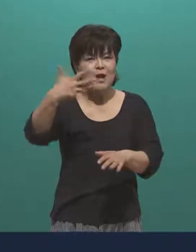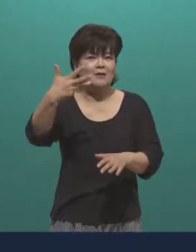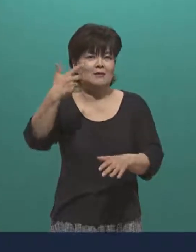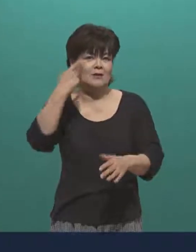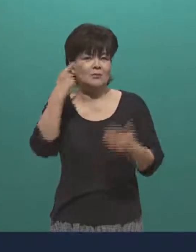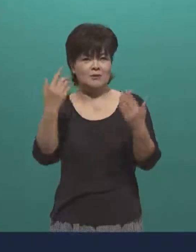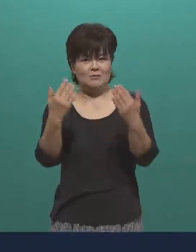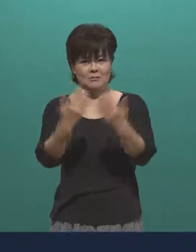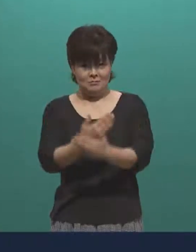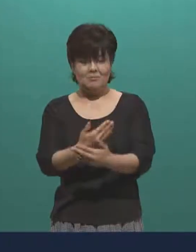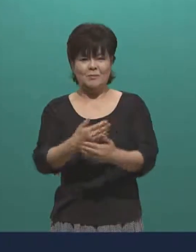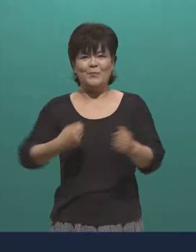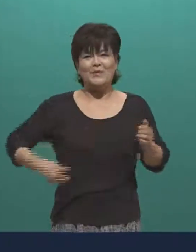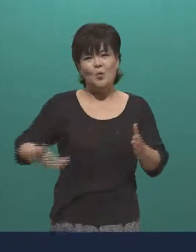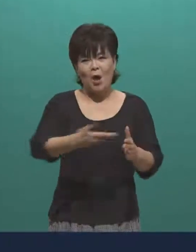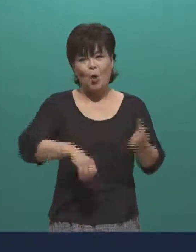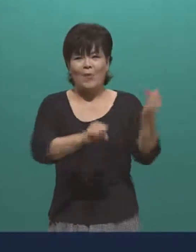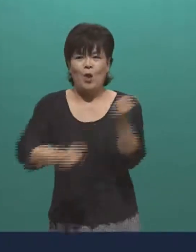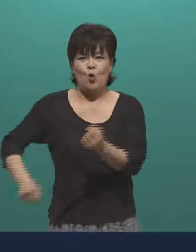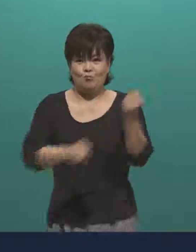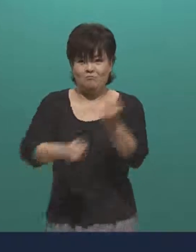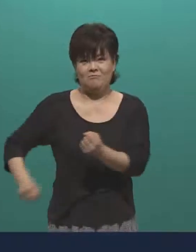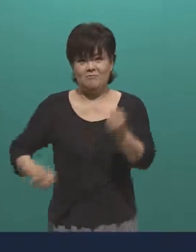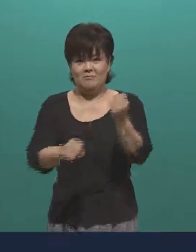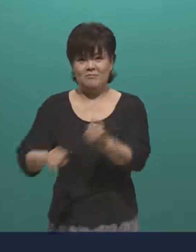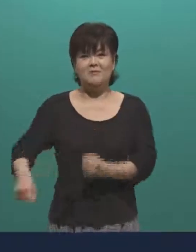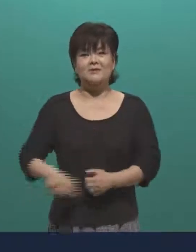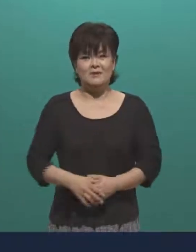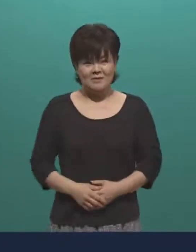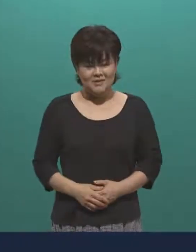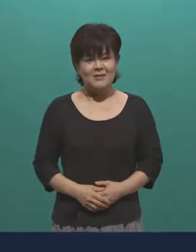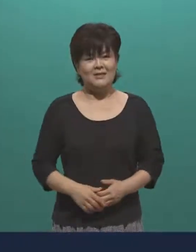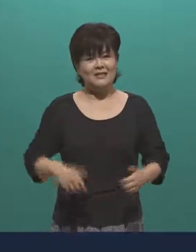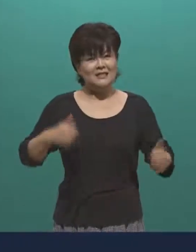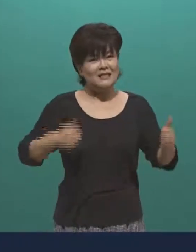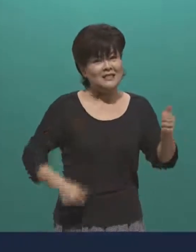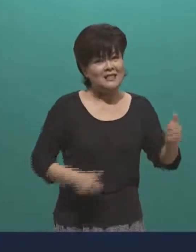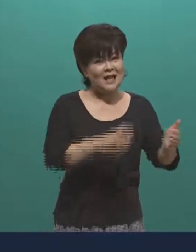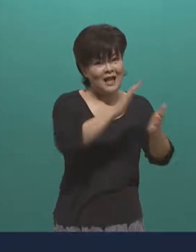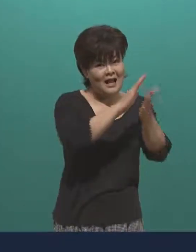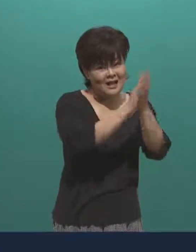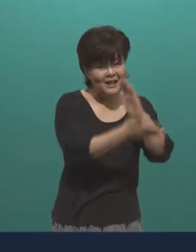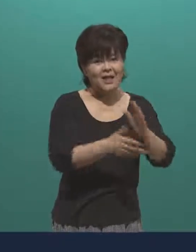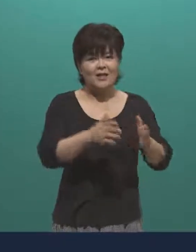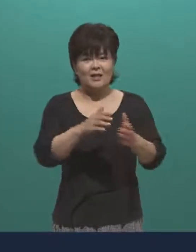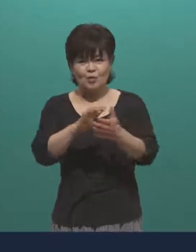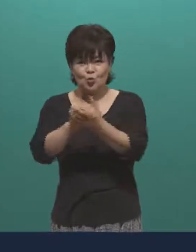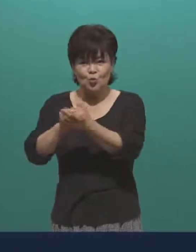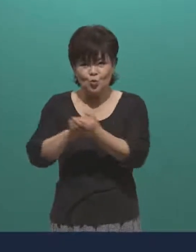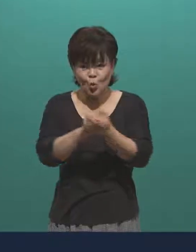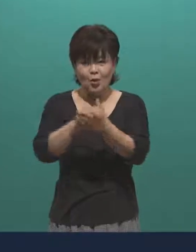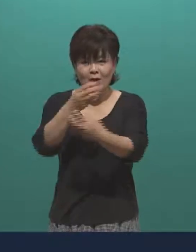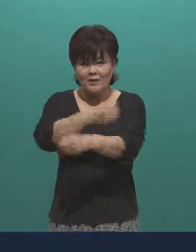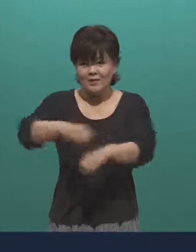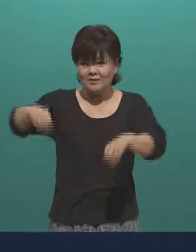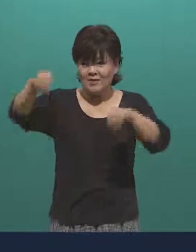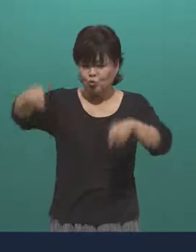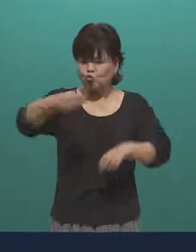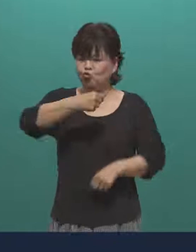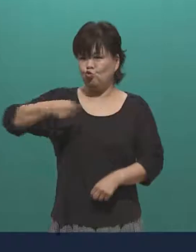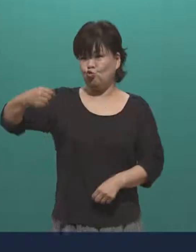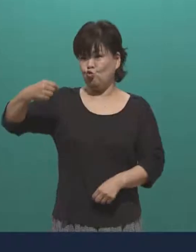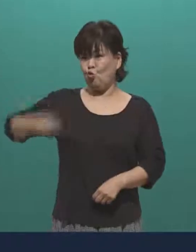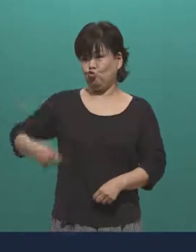今年で28回目を迎えた琵琶湖ペーロン。滋賀県と友好提携をし